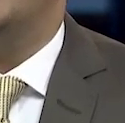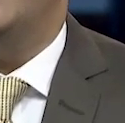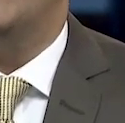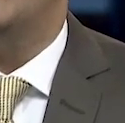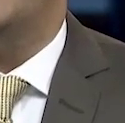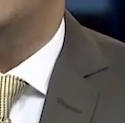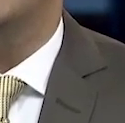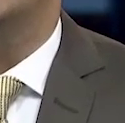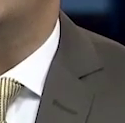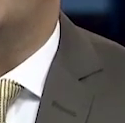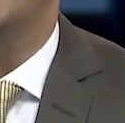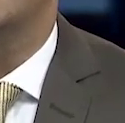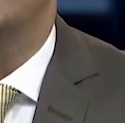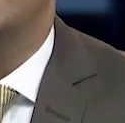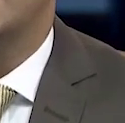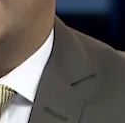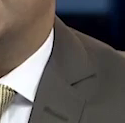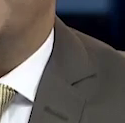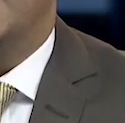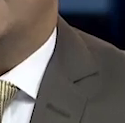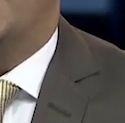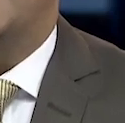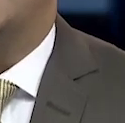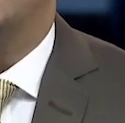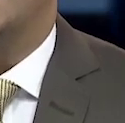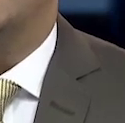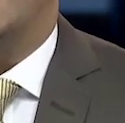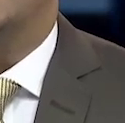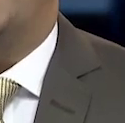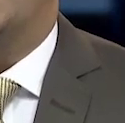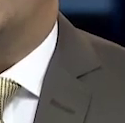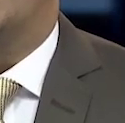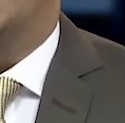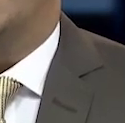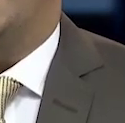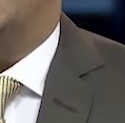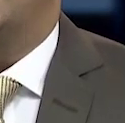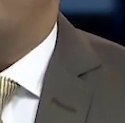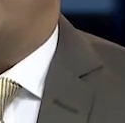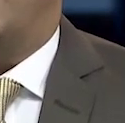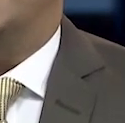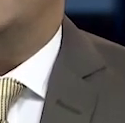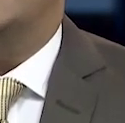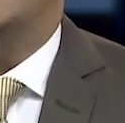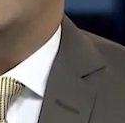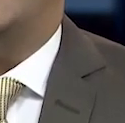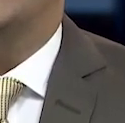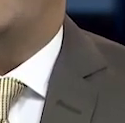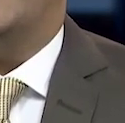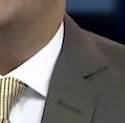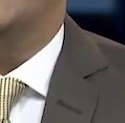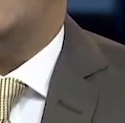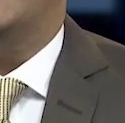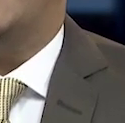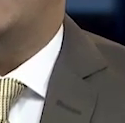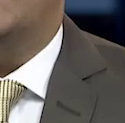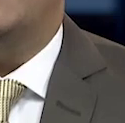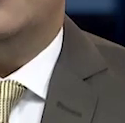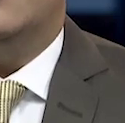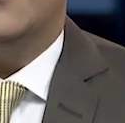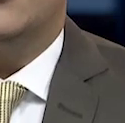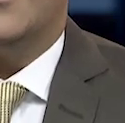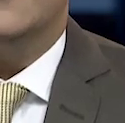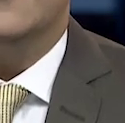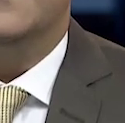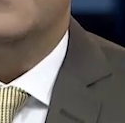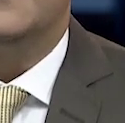R$ 1 bilhão para micro e pequenas empresas do Estado. O presidente da entidade explicou de que forma esse crédito vai ajudar na economia